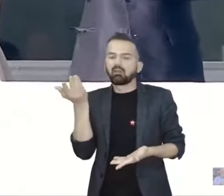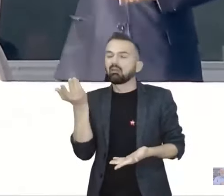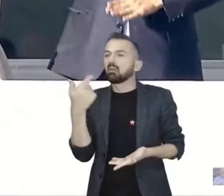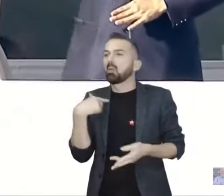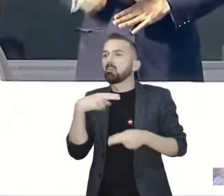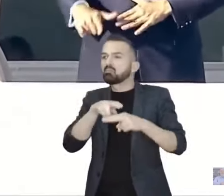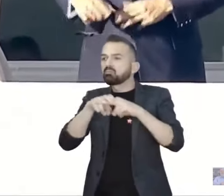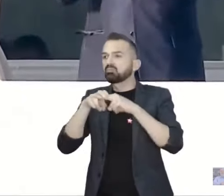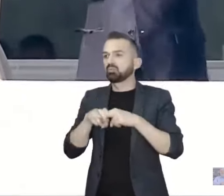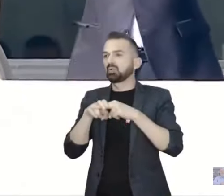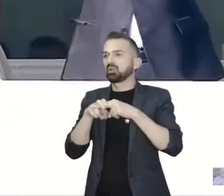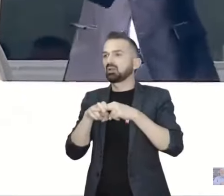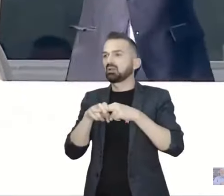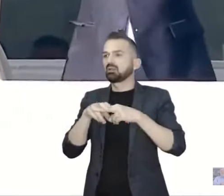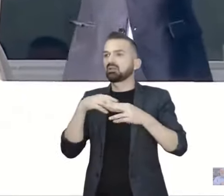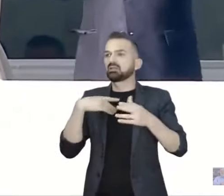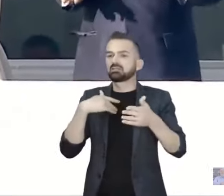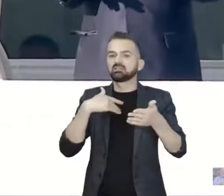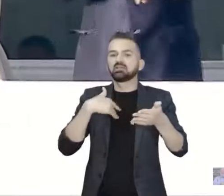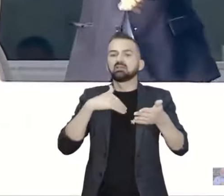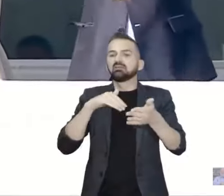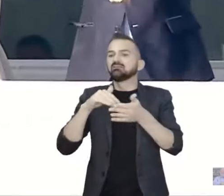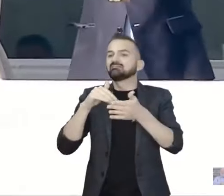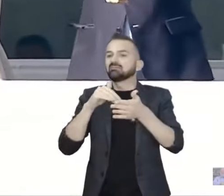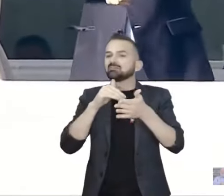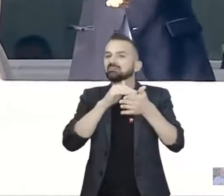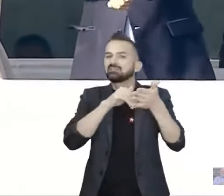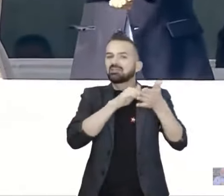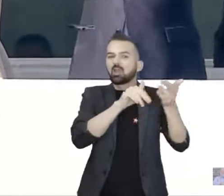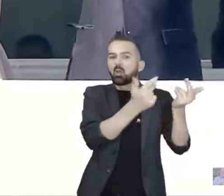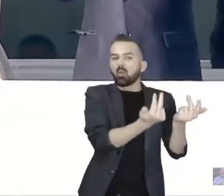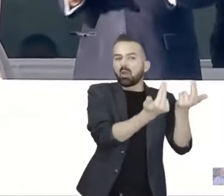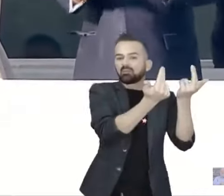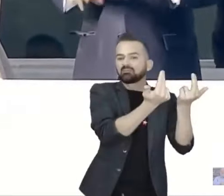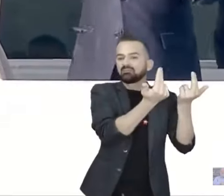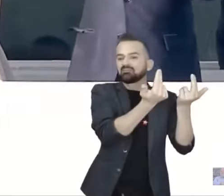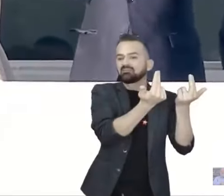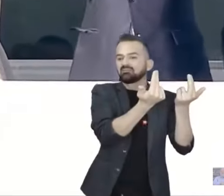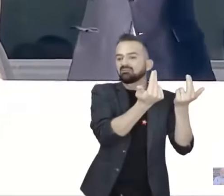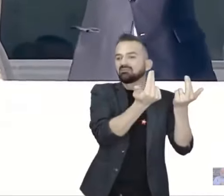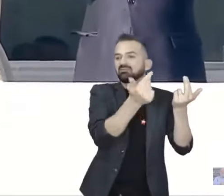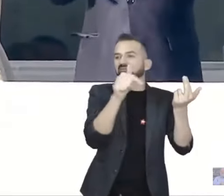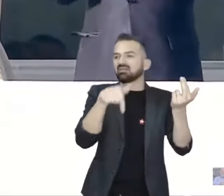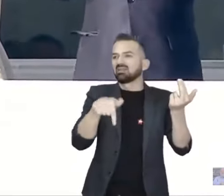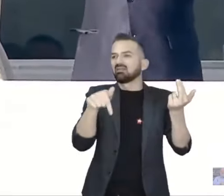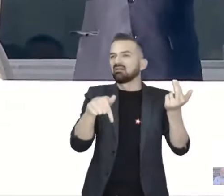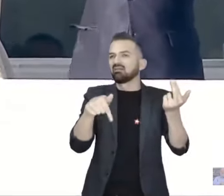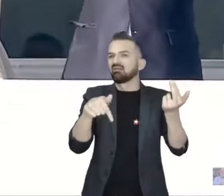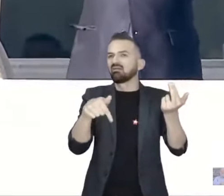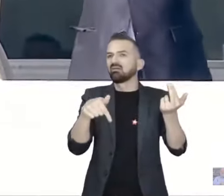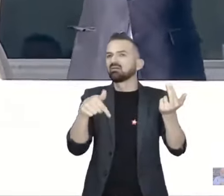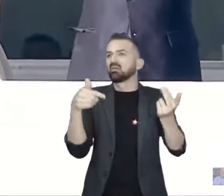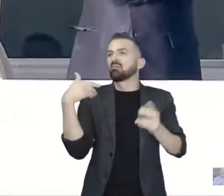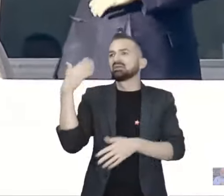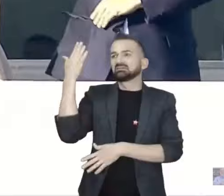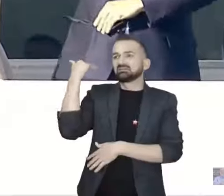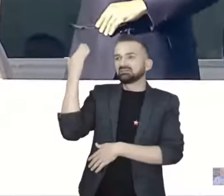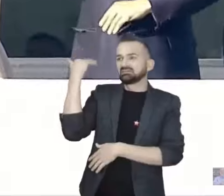Ministério da Igualdade Racial para enterrar a trágica herança do nosso passado